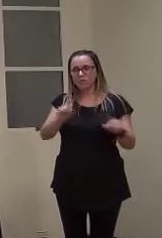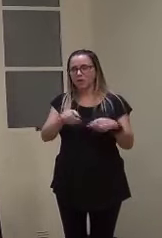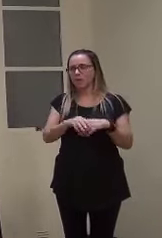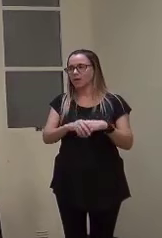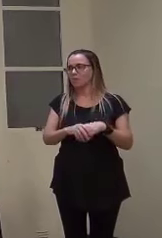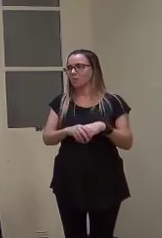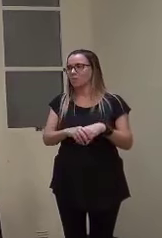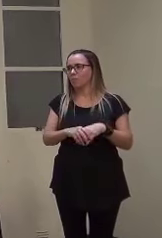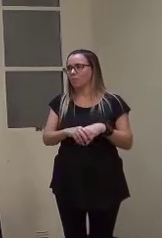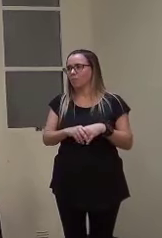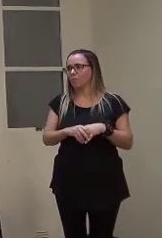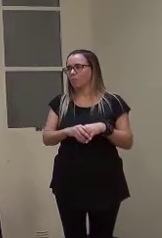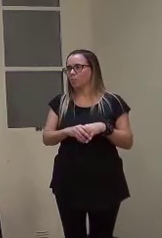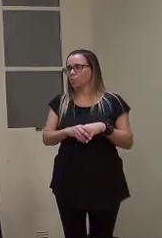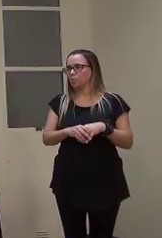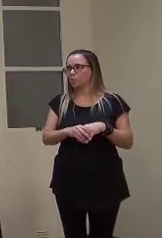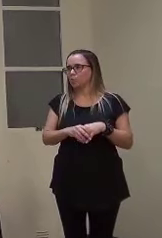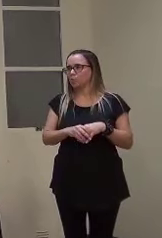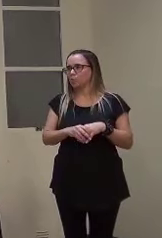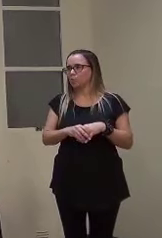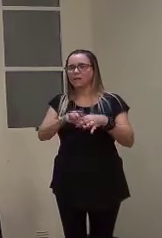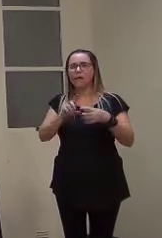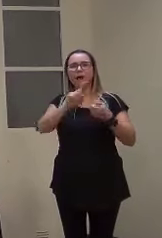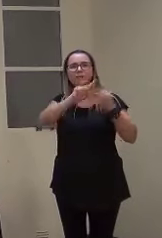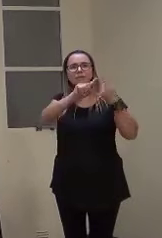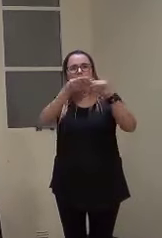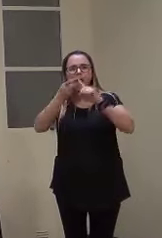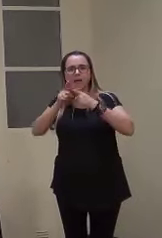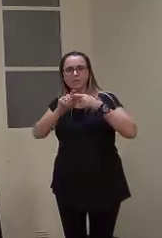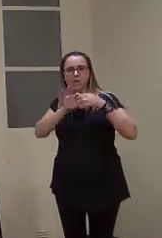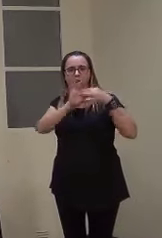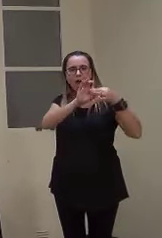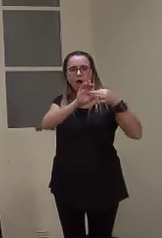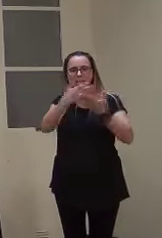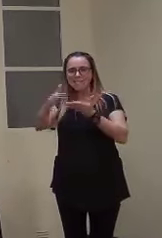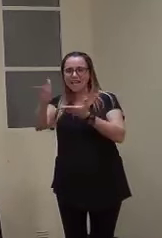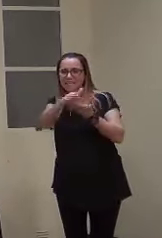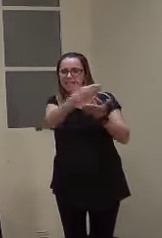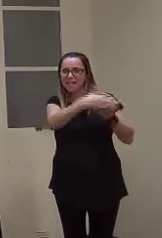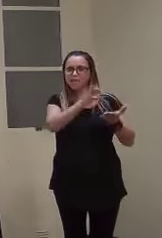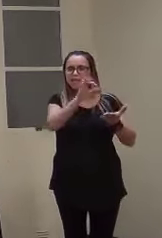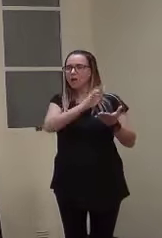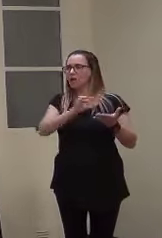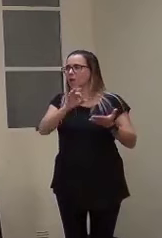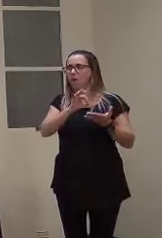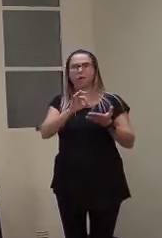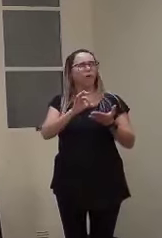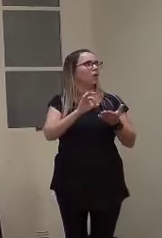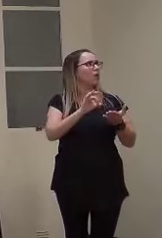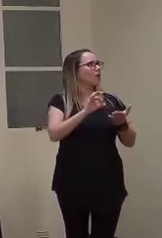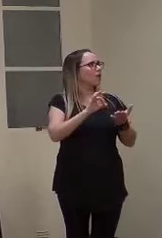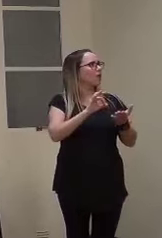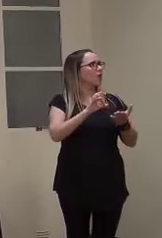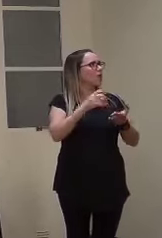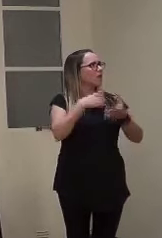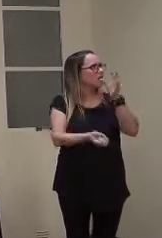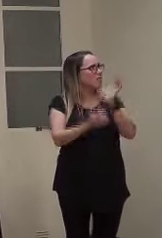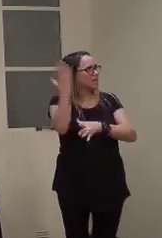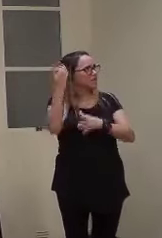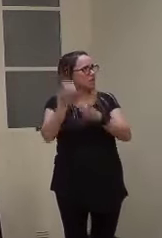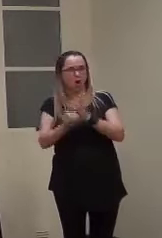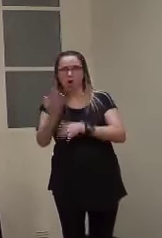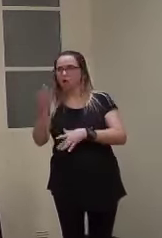la que la relación entre significación o intención voy a plantear una idea